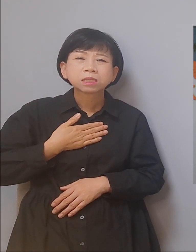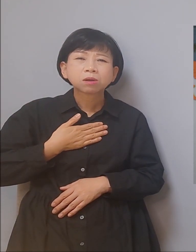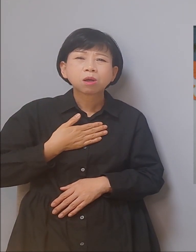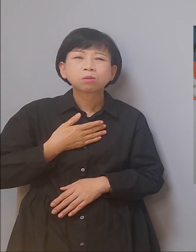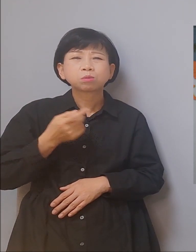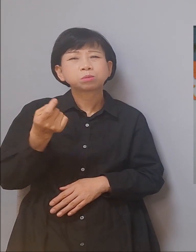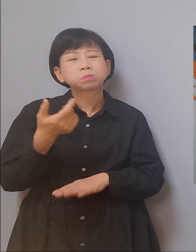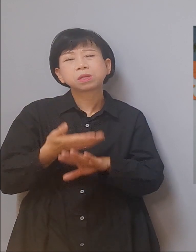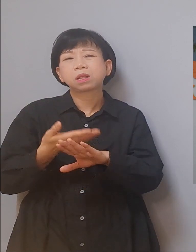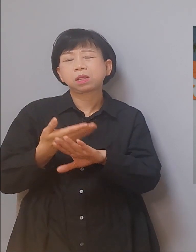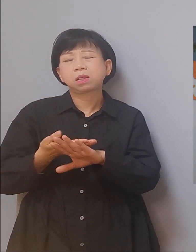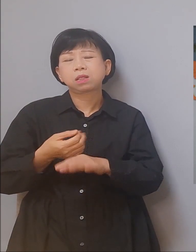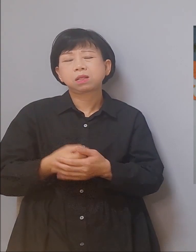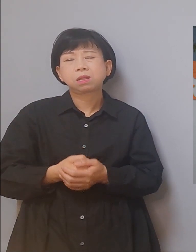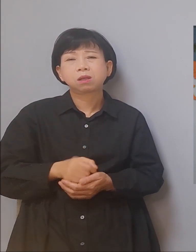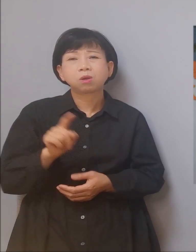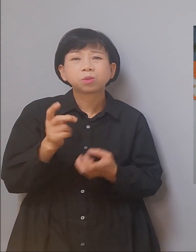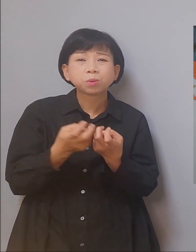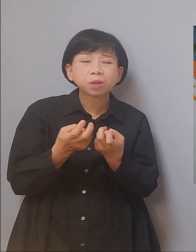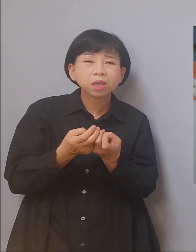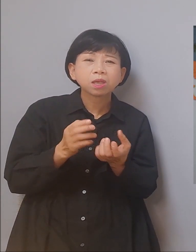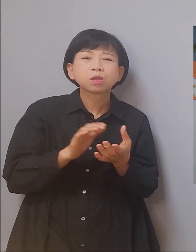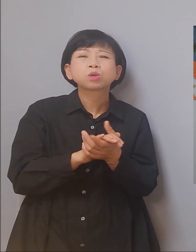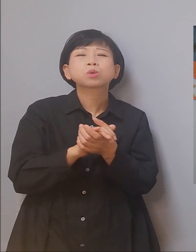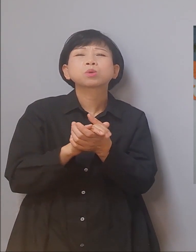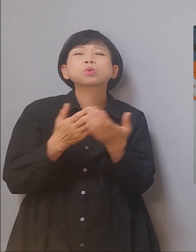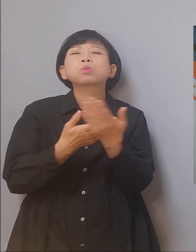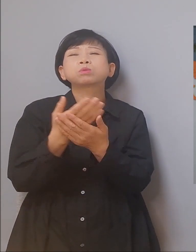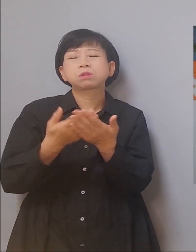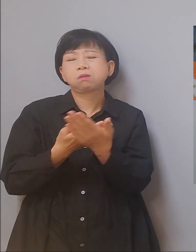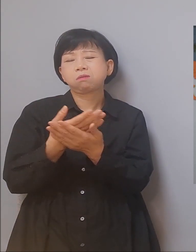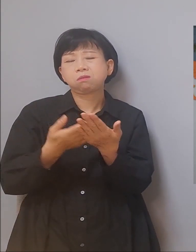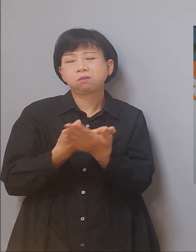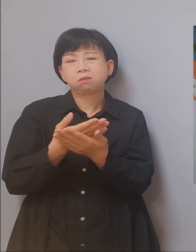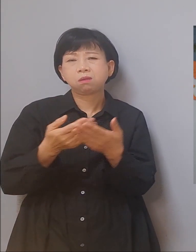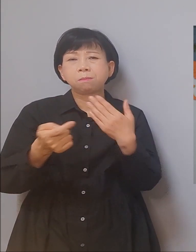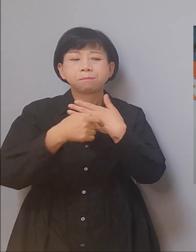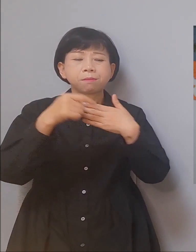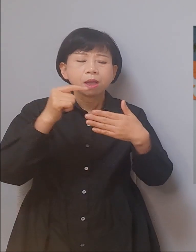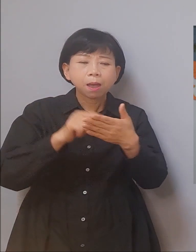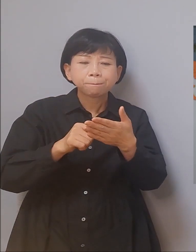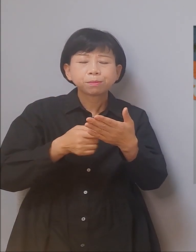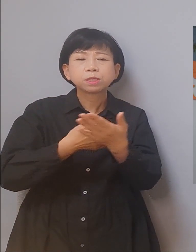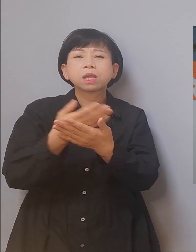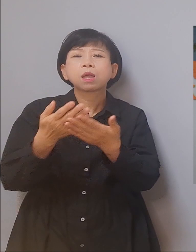여기서는 교제입니다. 함께 마음을 나누는 것을 뜻하고 있습니다.